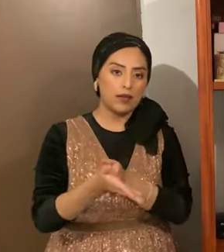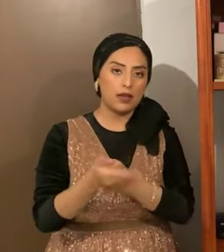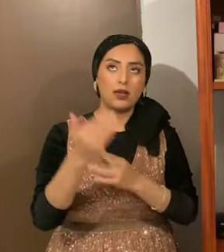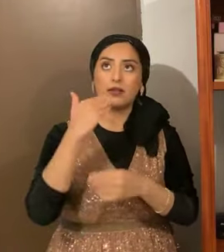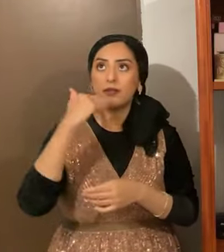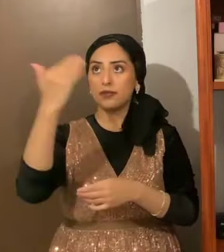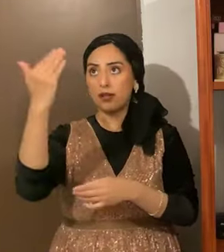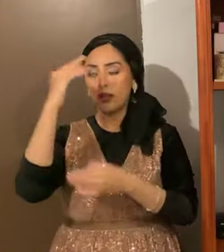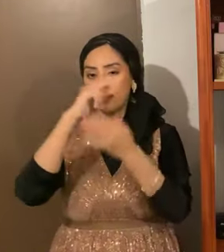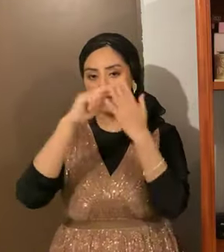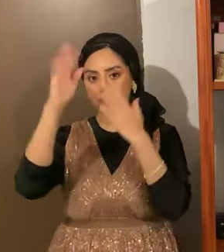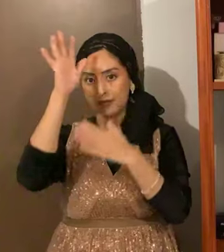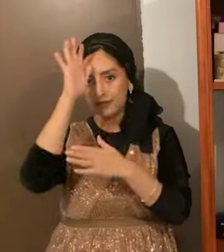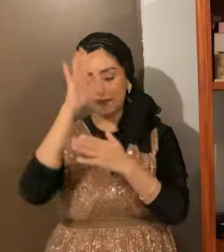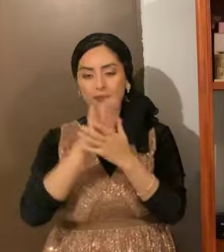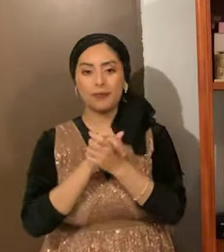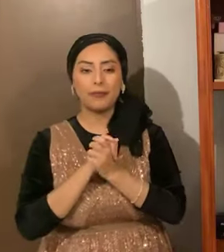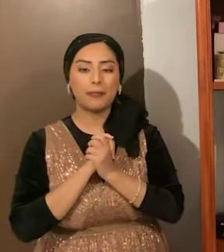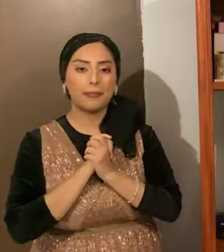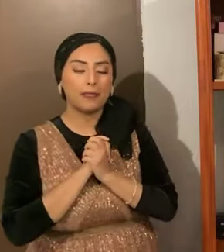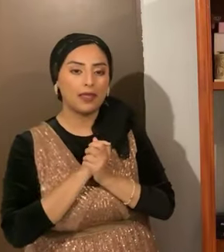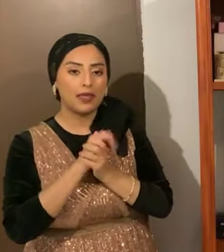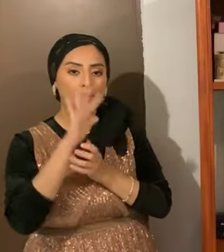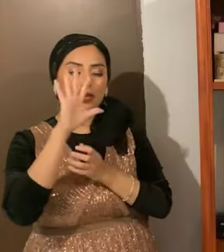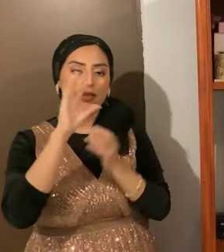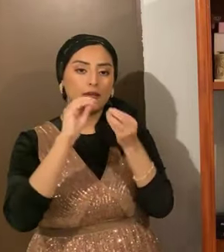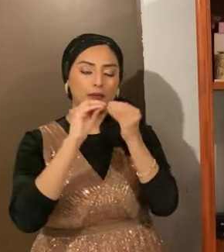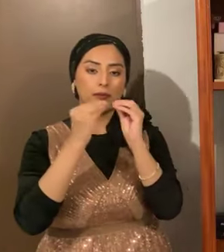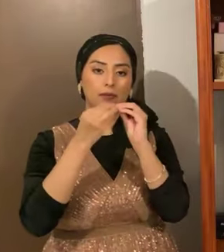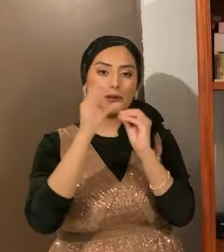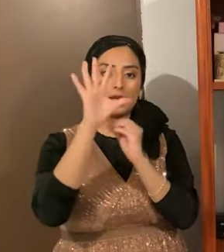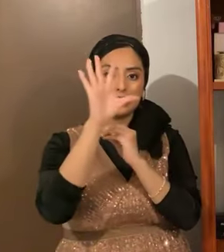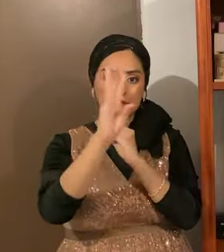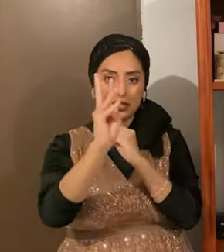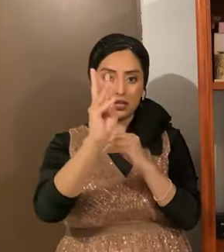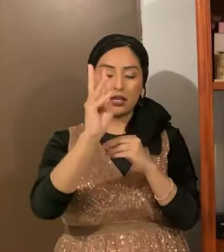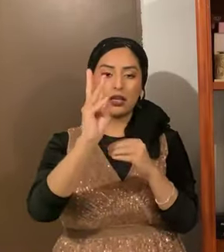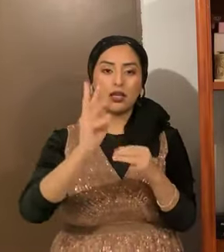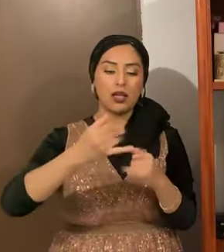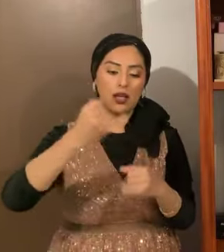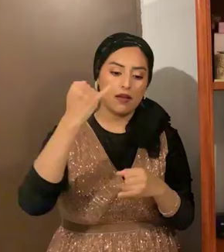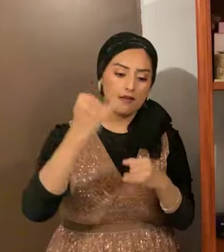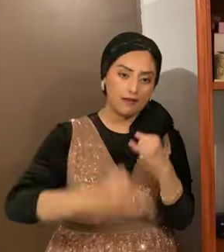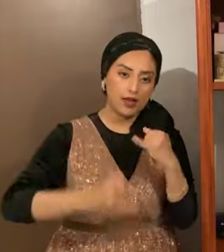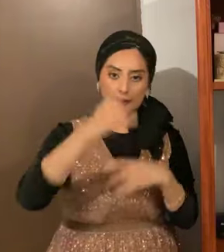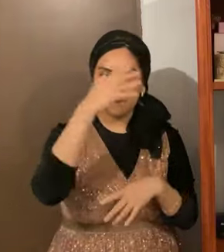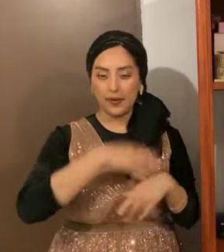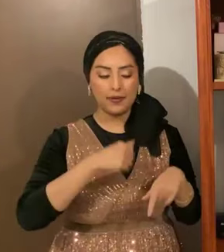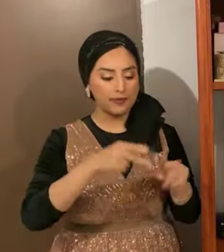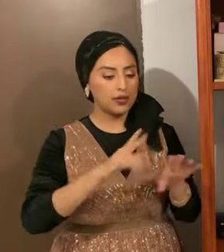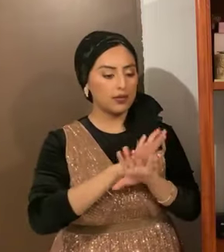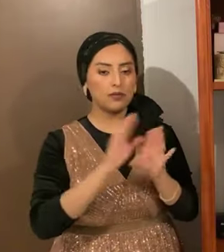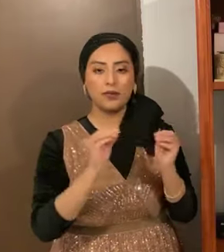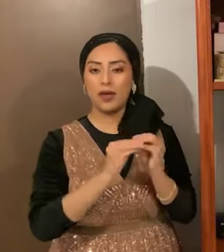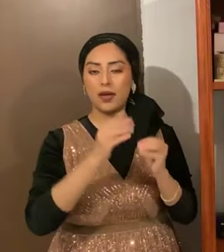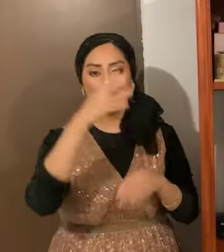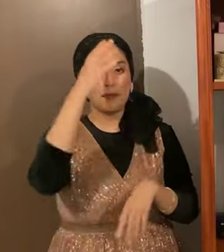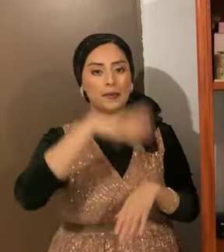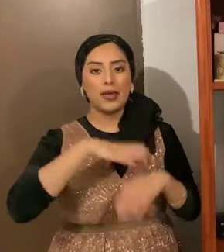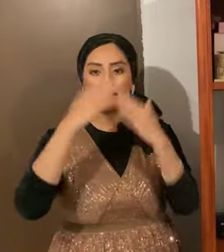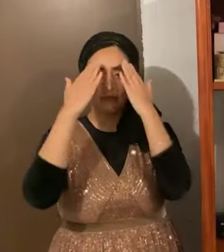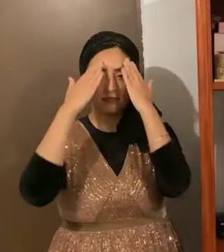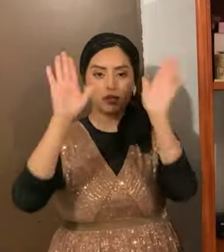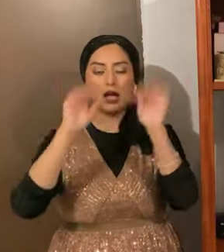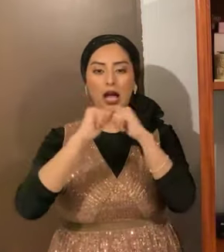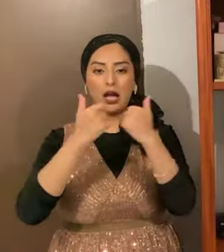Eterno, ¿verdad? Entonces, 6, número del hombre, se acaba la oportunidad del hombre. No supo reinar